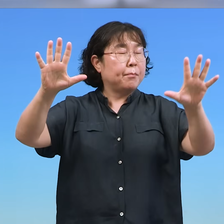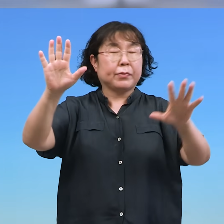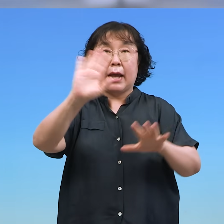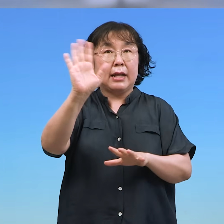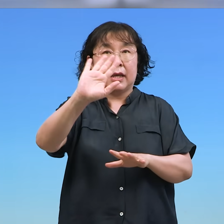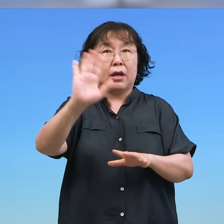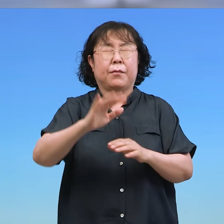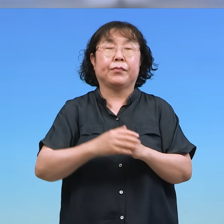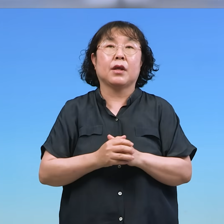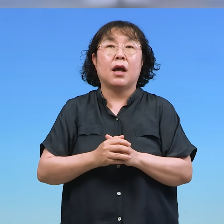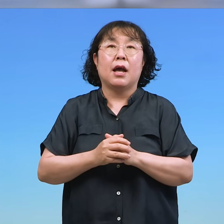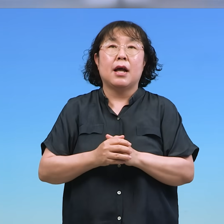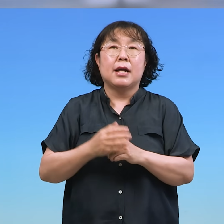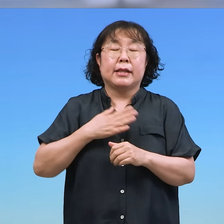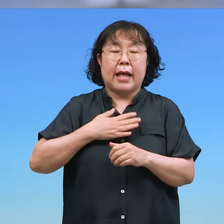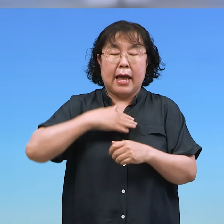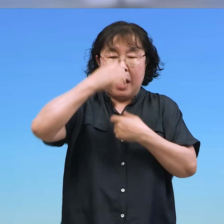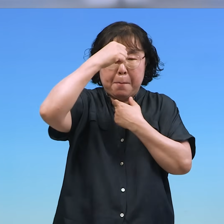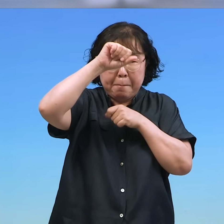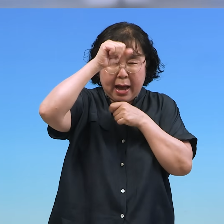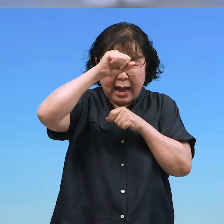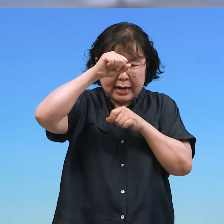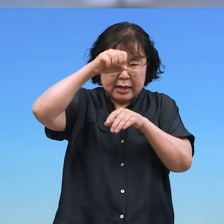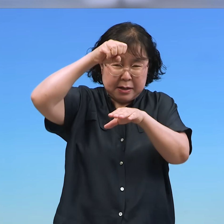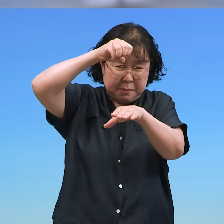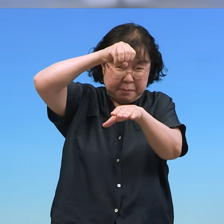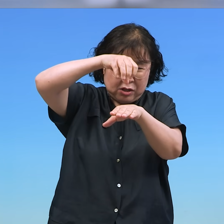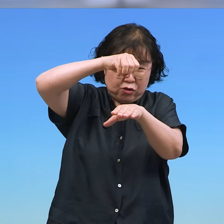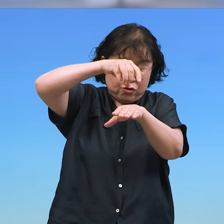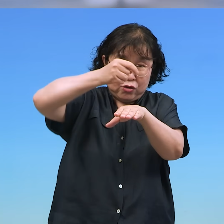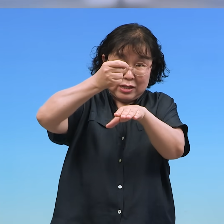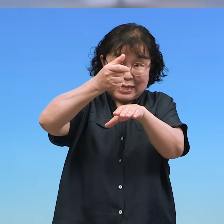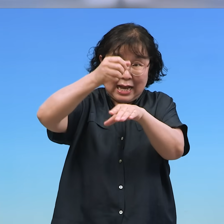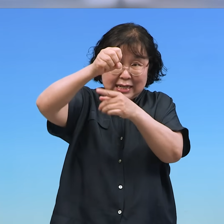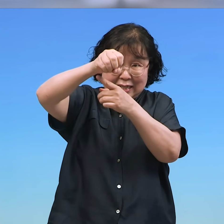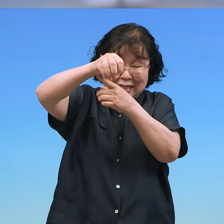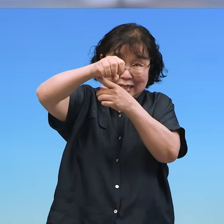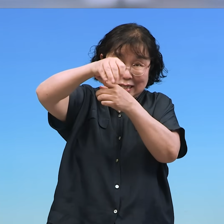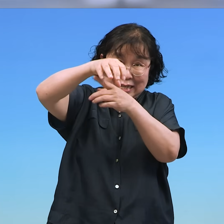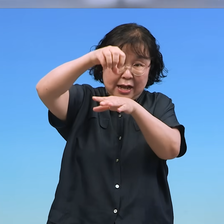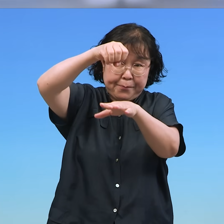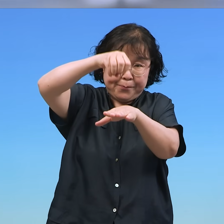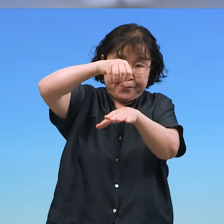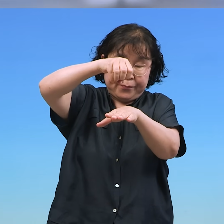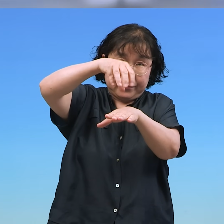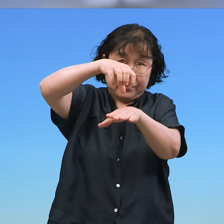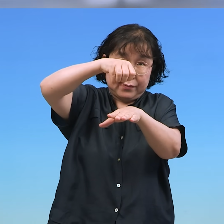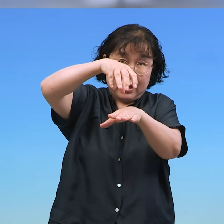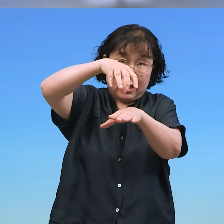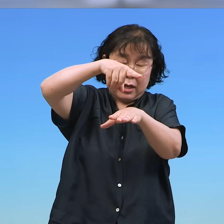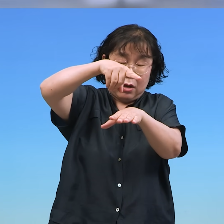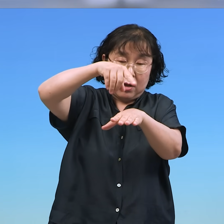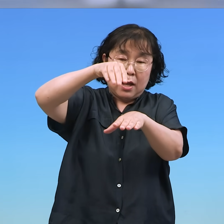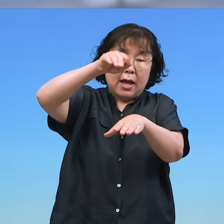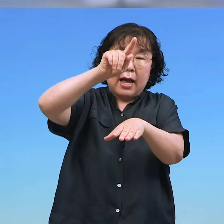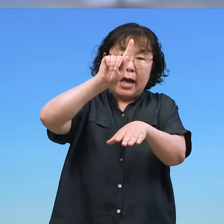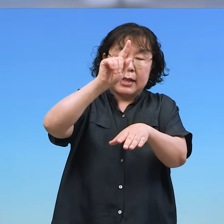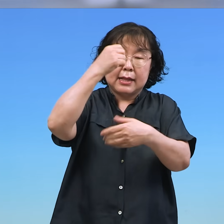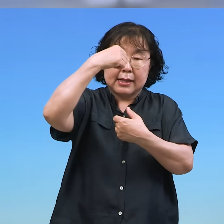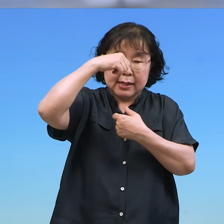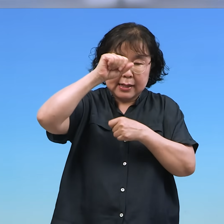들 수 있는 작은 등잔, 이걸로 내 발을 비춘다는 건 뭘 의미하는지 아시겠죠? 한 걸음 한 걸음